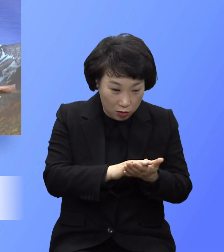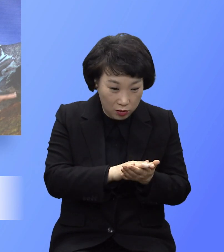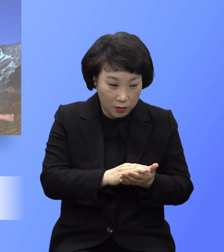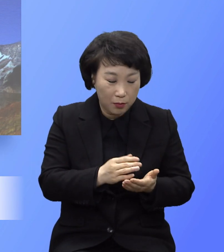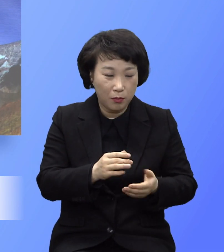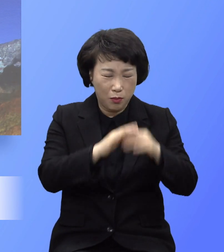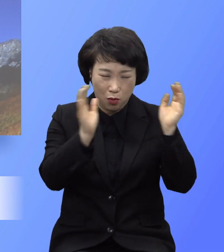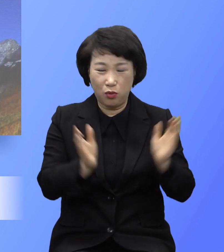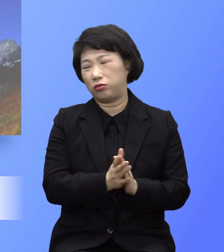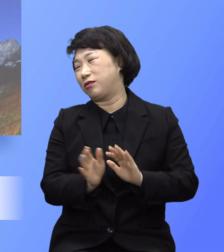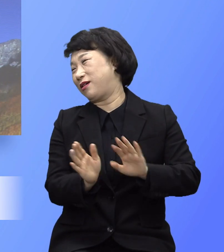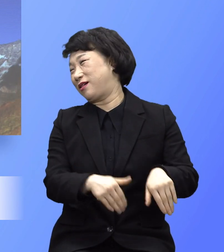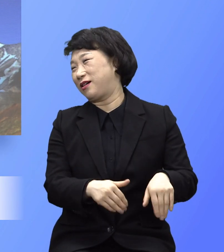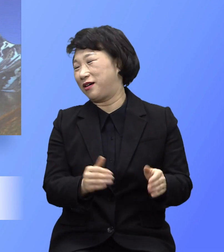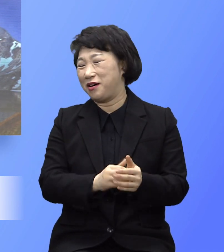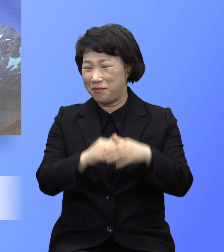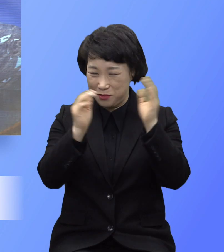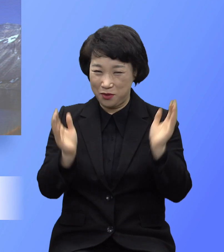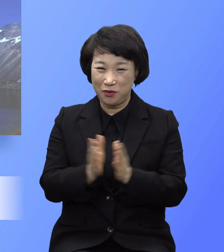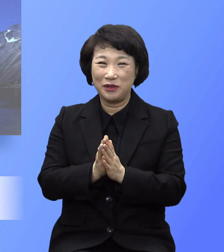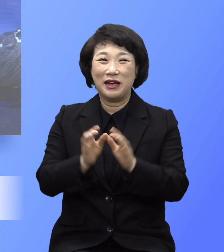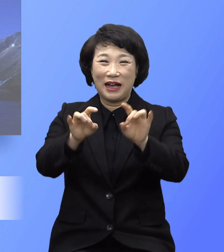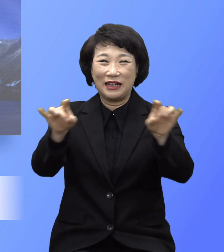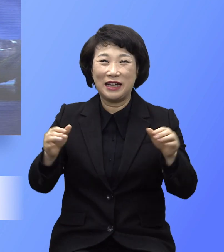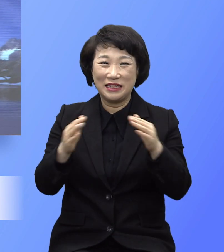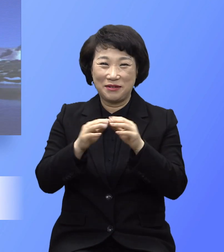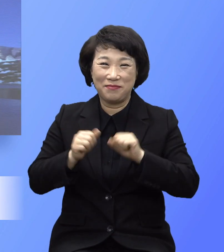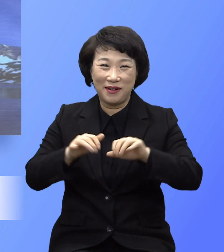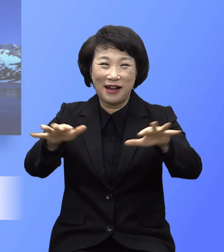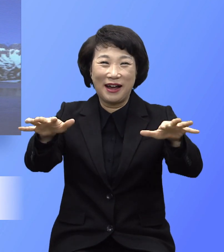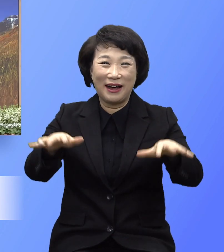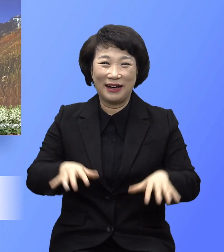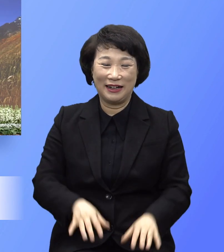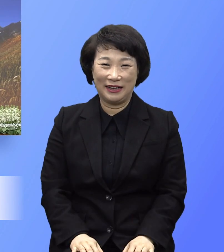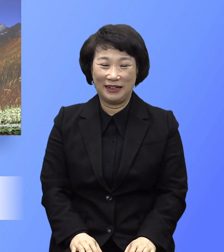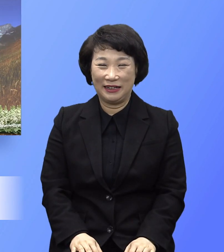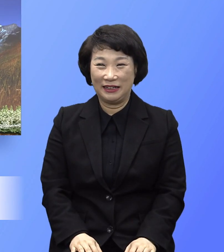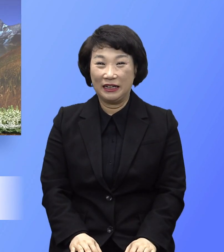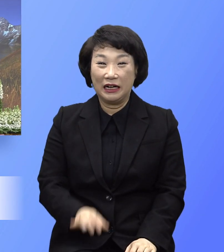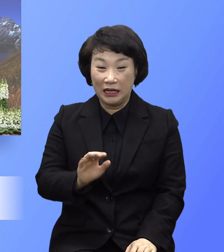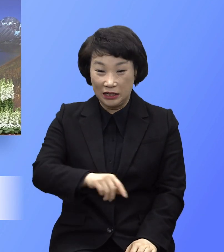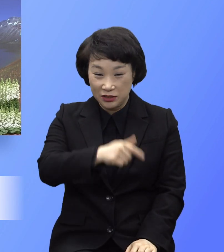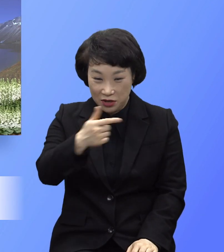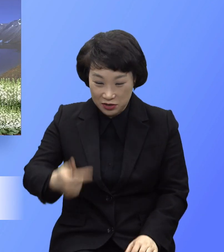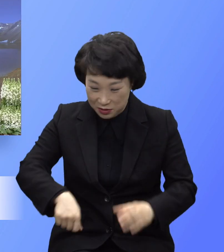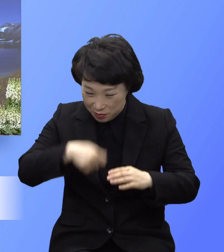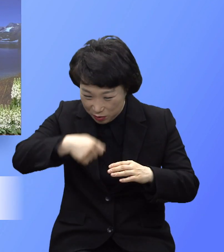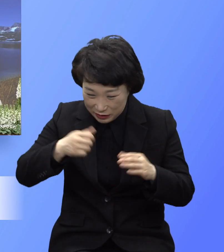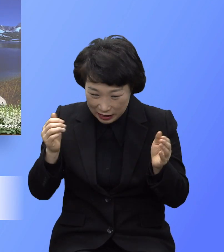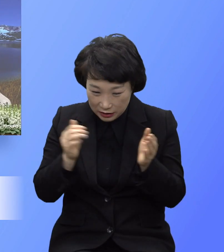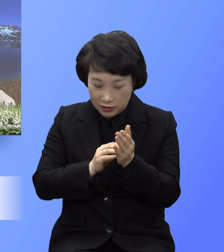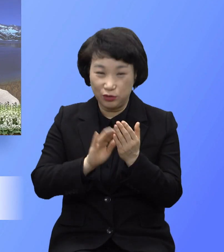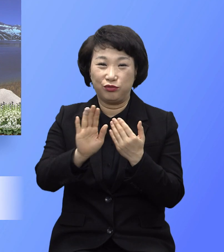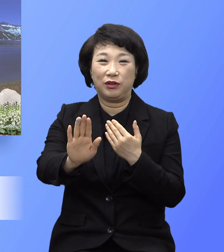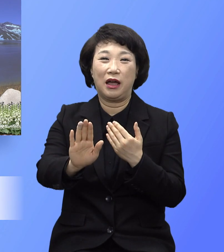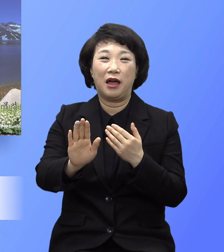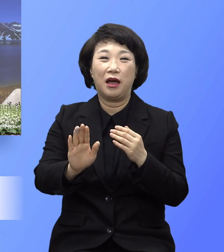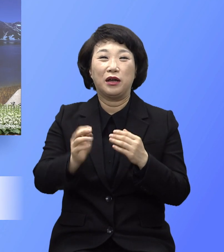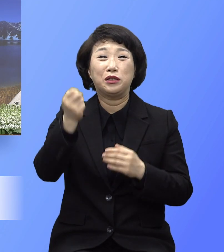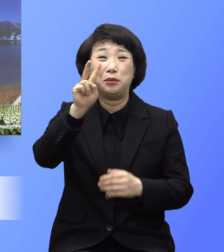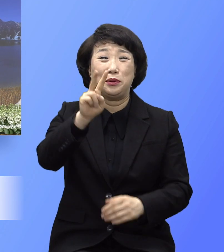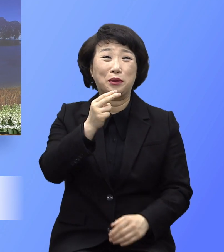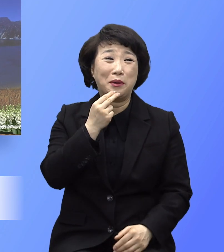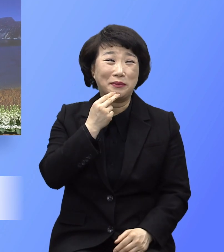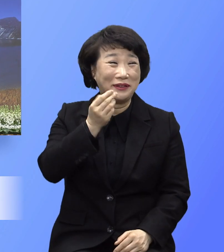그냥 탕개치고 다 집으로 갑니다. 저녁 먹고 난 다음에 뭐